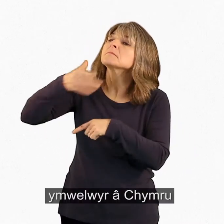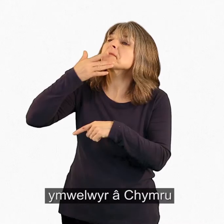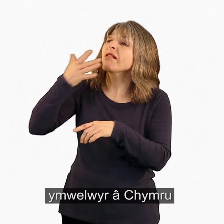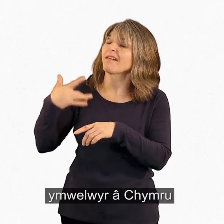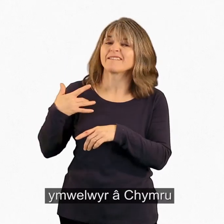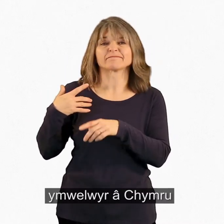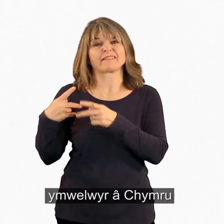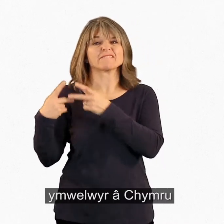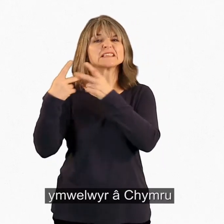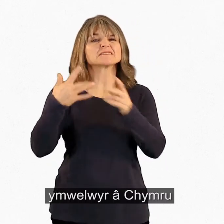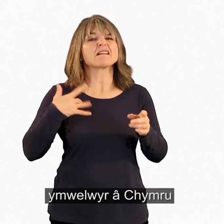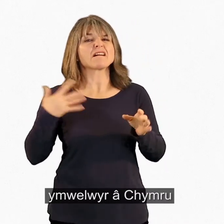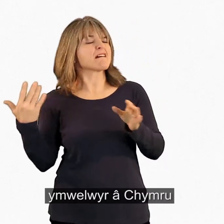Ymwelwyr â Chymru